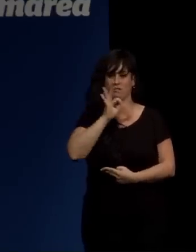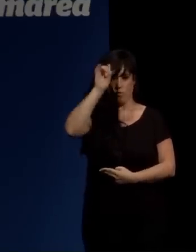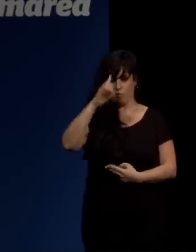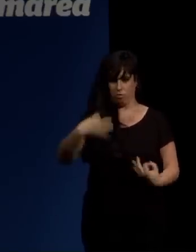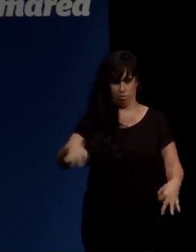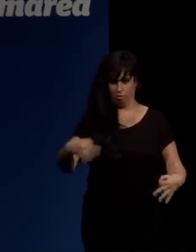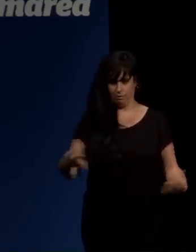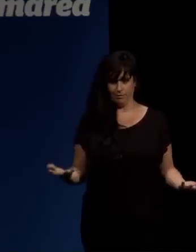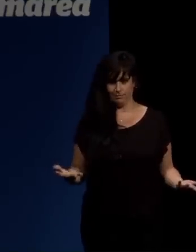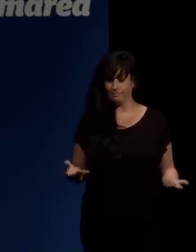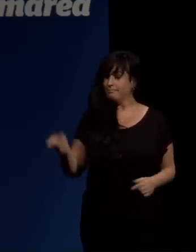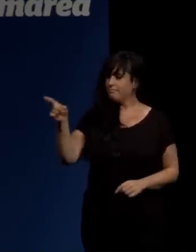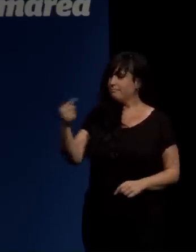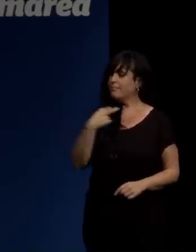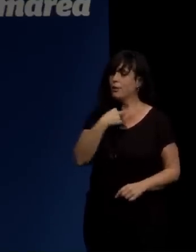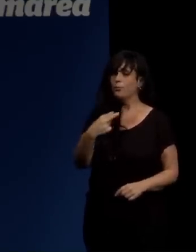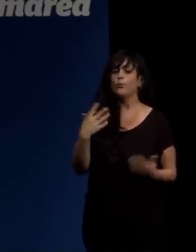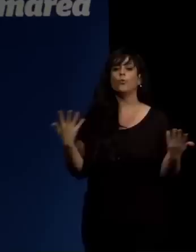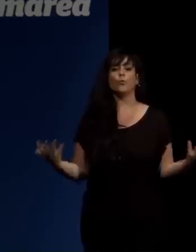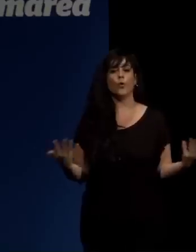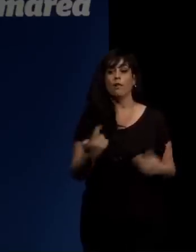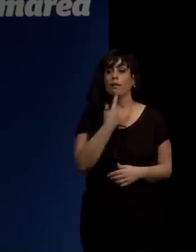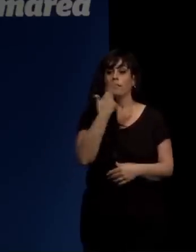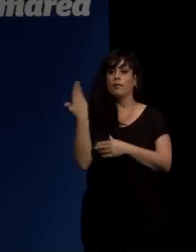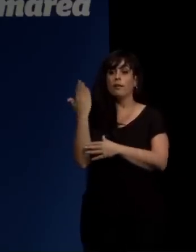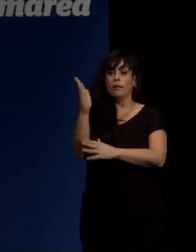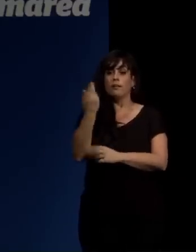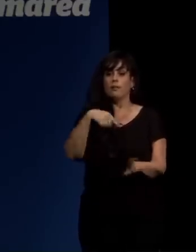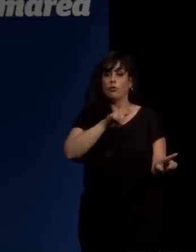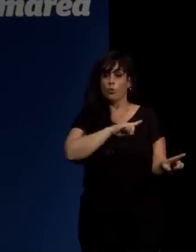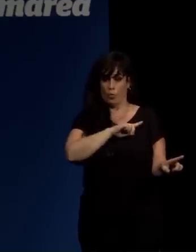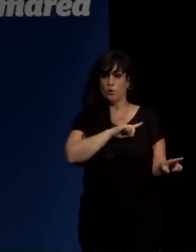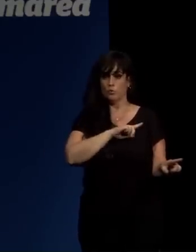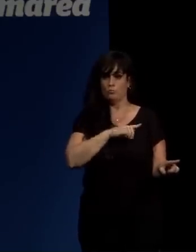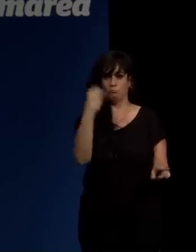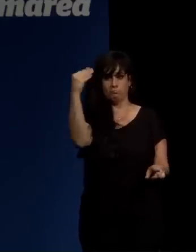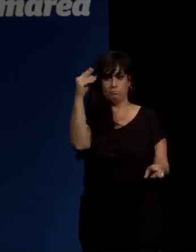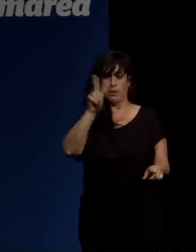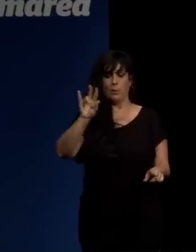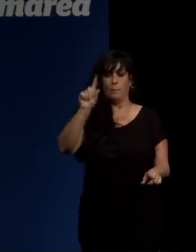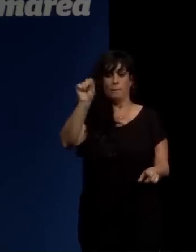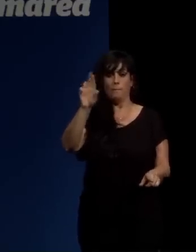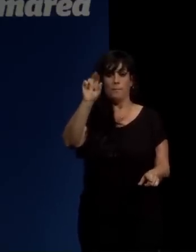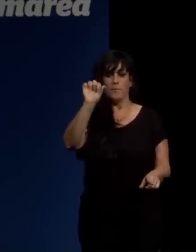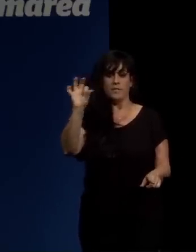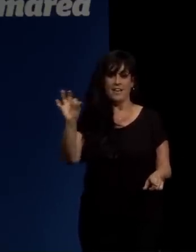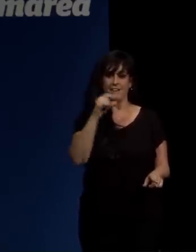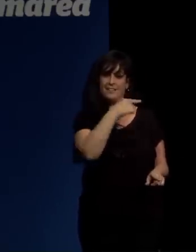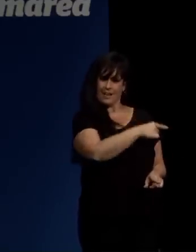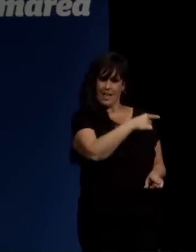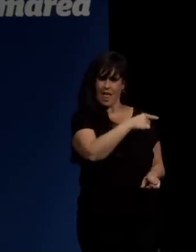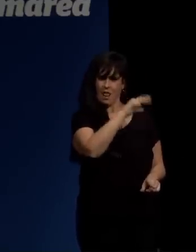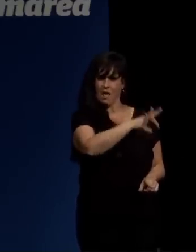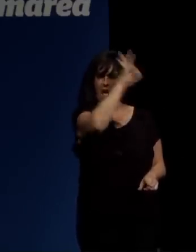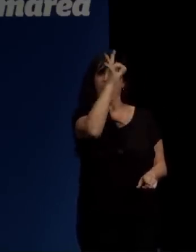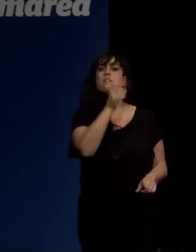dixo que o noso candidato a presidencia, o candidato de Marea a presidencia, Luís Villares, fora posto a